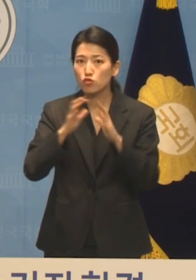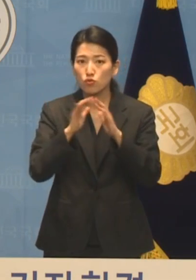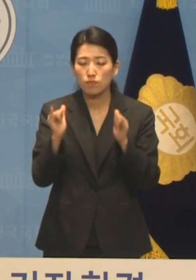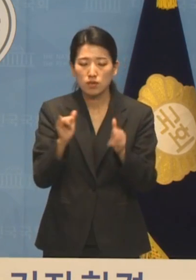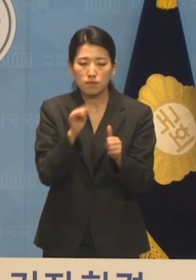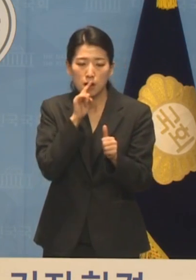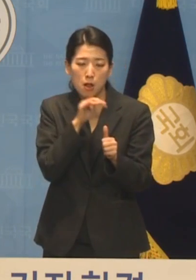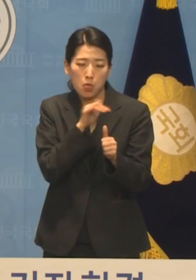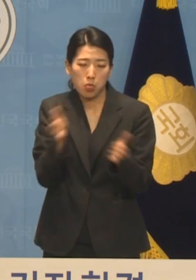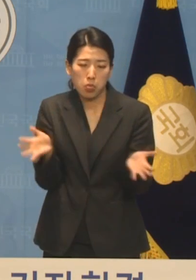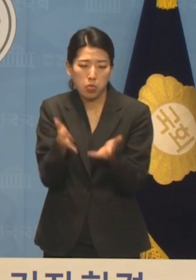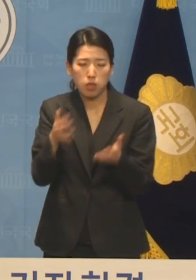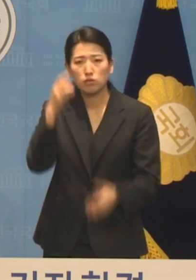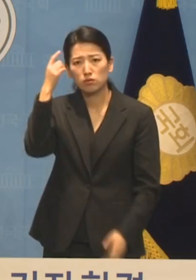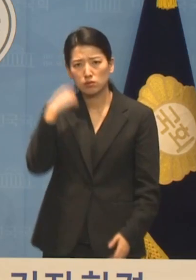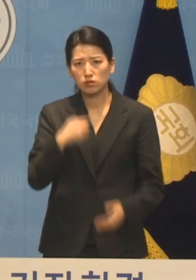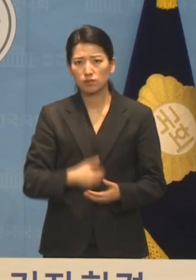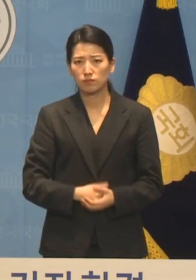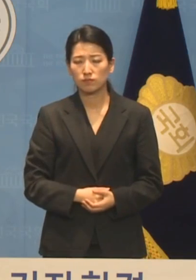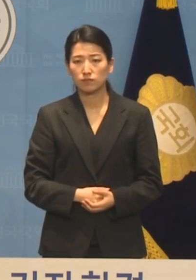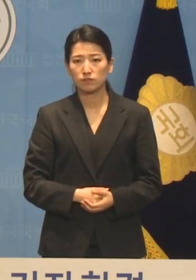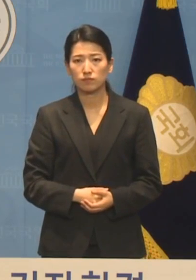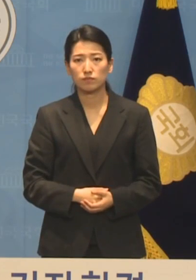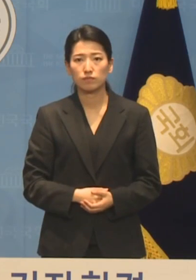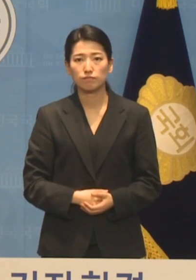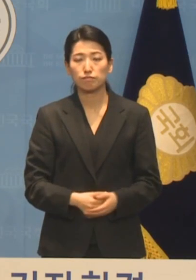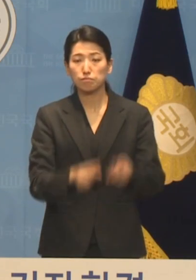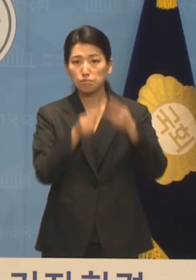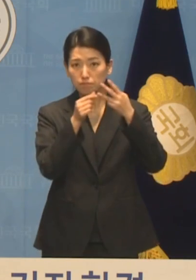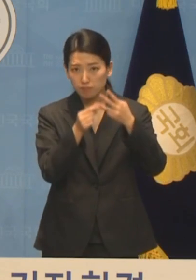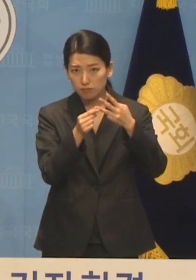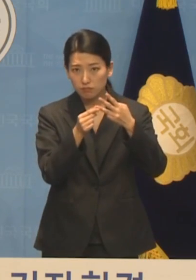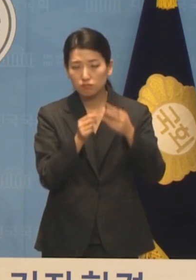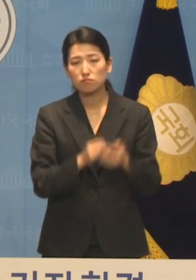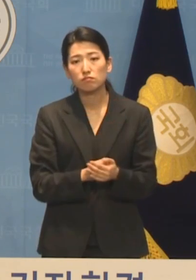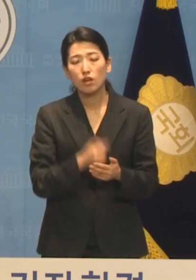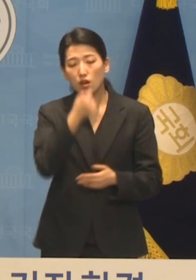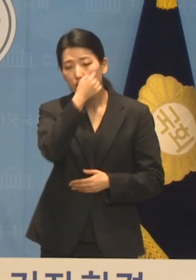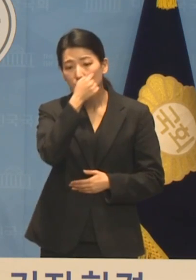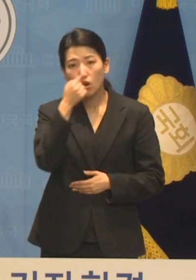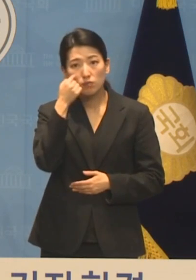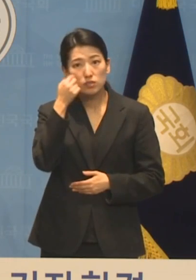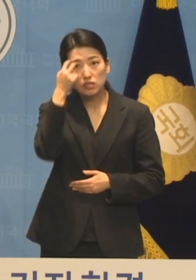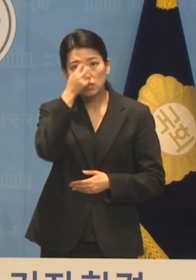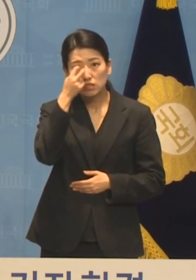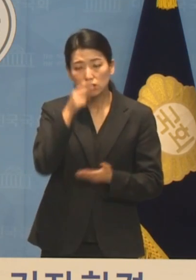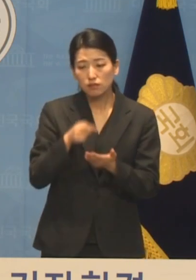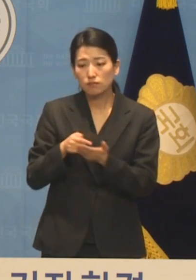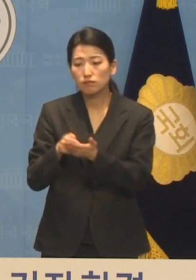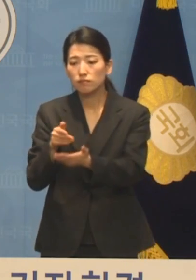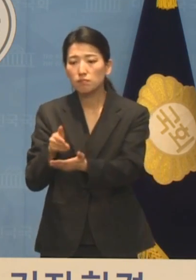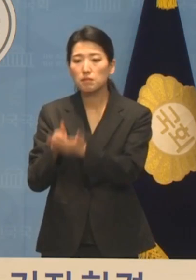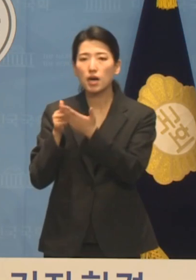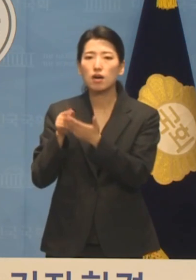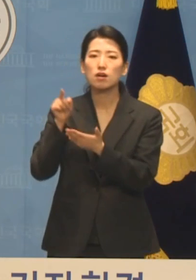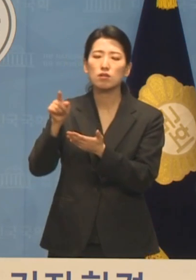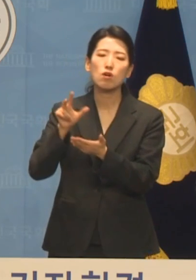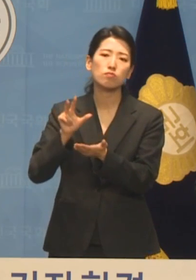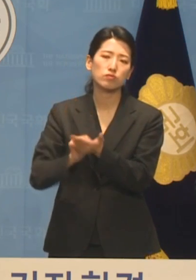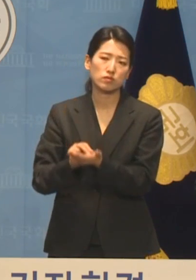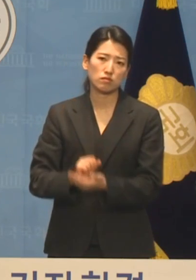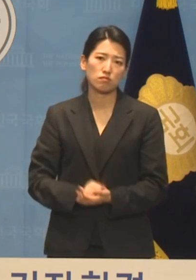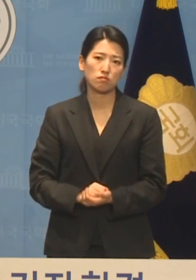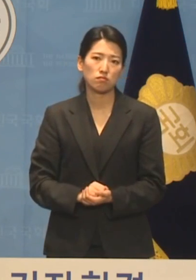3. 부정선거에 관한 증거 방법인 검증 신청 기각은 부당합니다. 선관위 보안 점검을